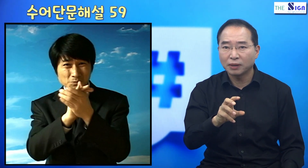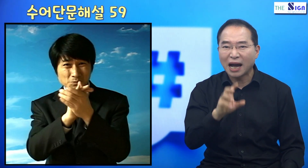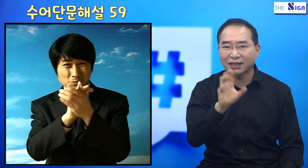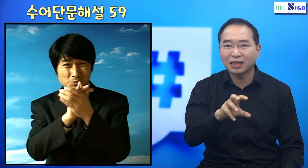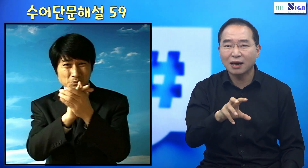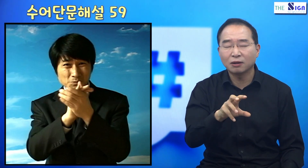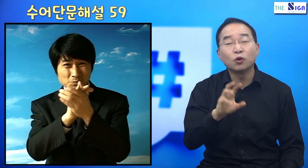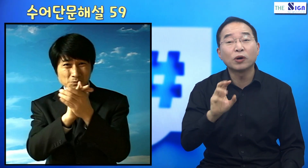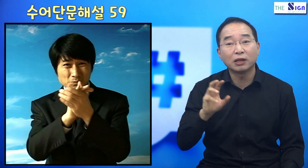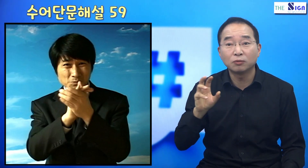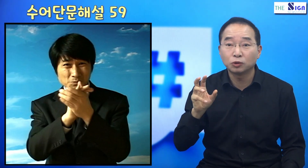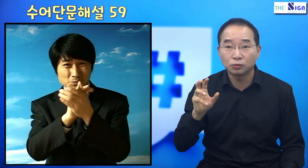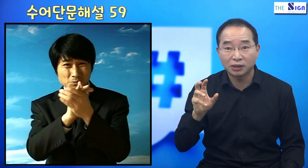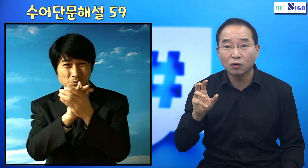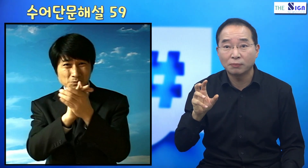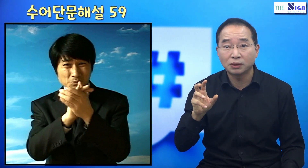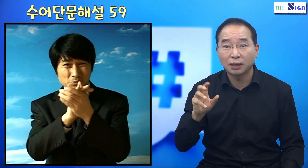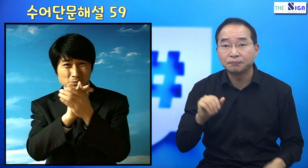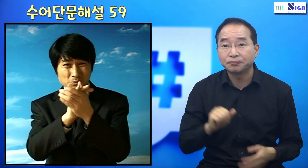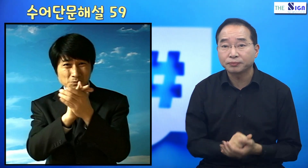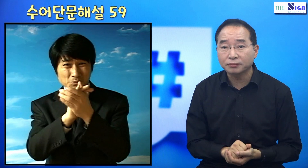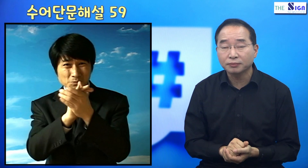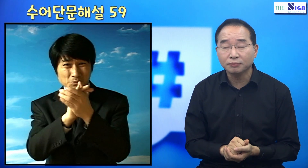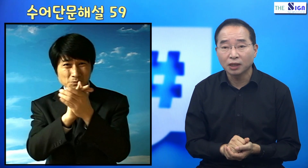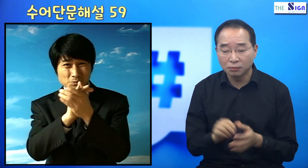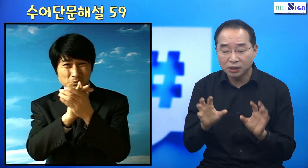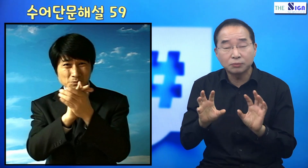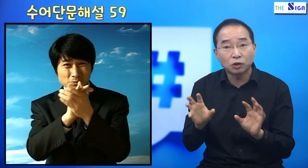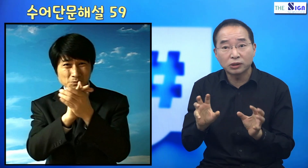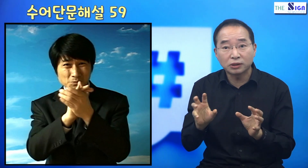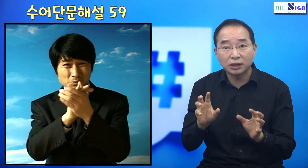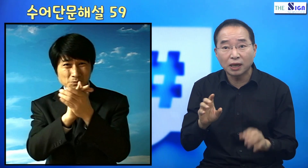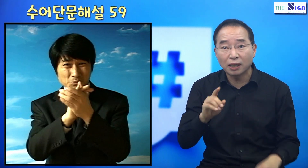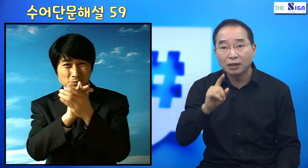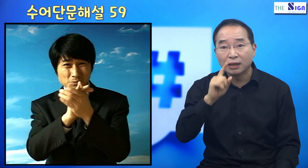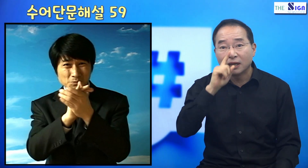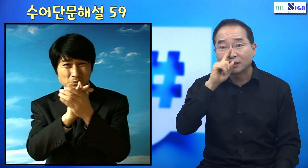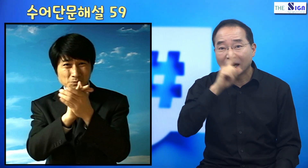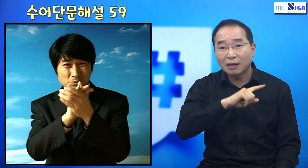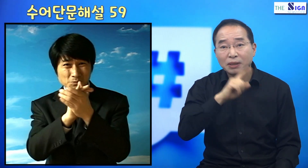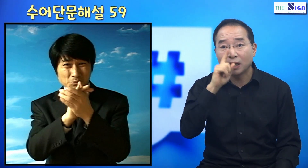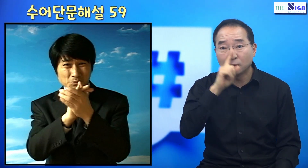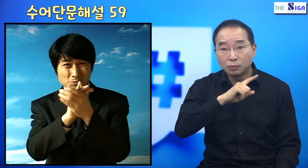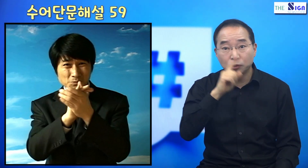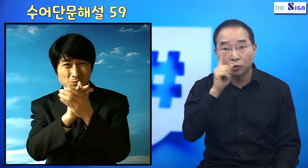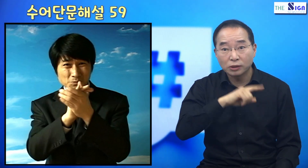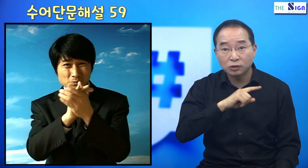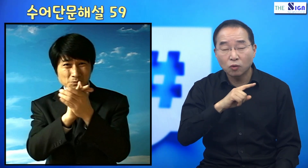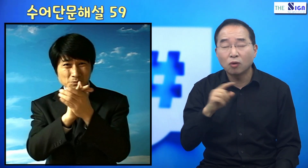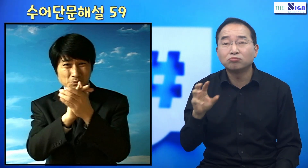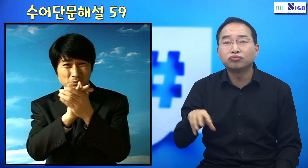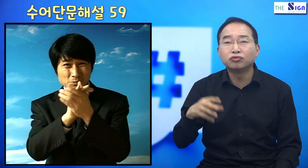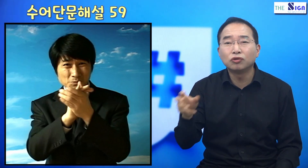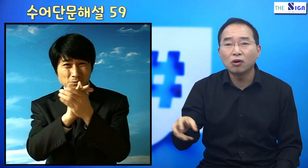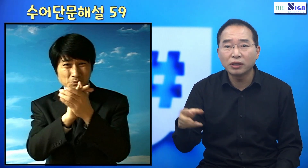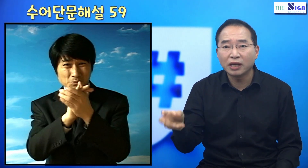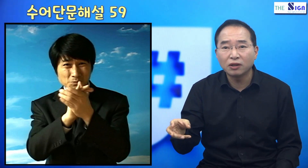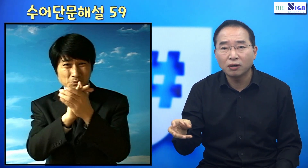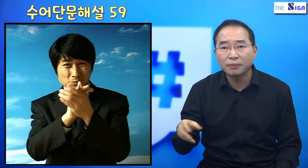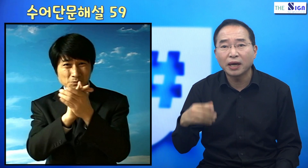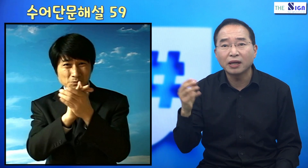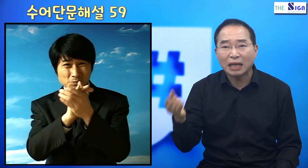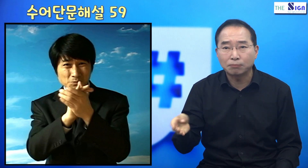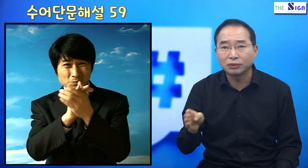놈, 악당 요 개념으로 좀 사용합니다. 그럼 지금은 어떻게 쓰냐? 사람이나 이런 부분 이렇게 쓰고